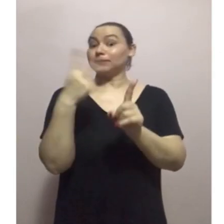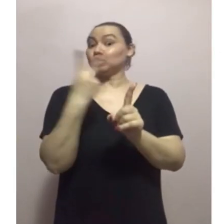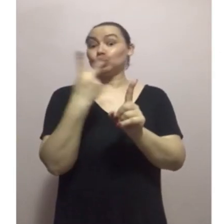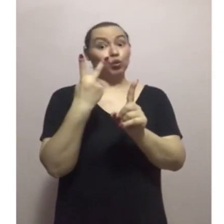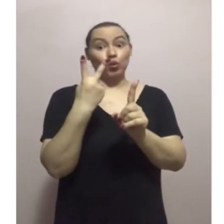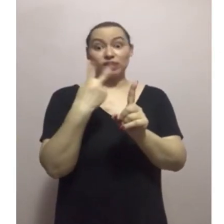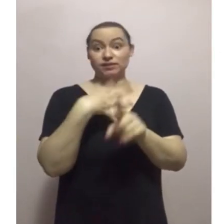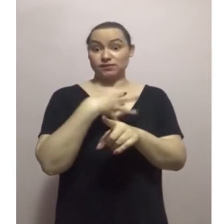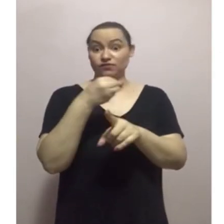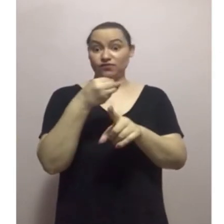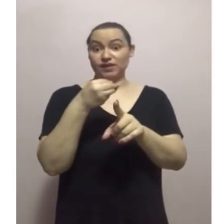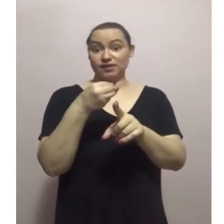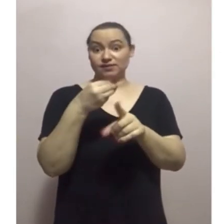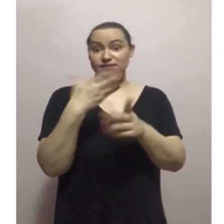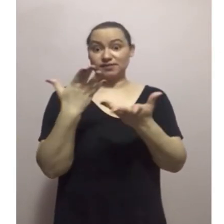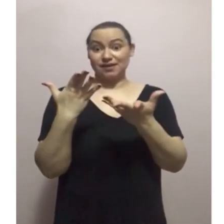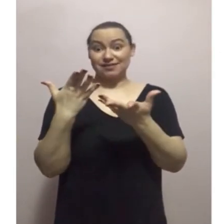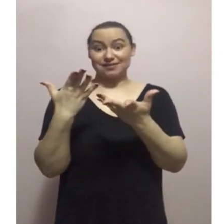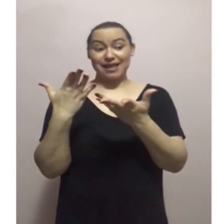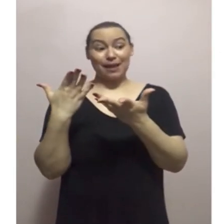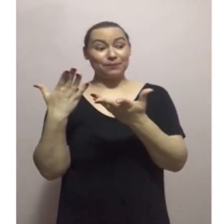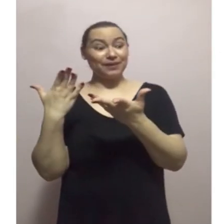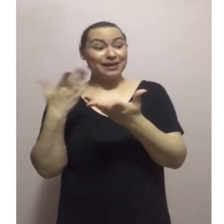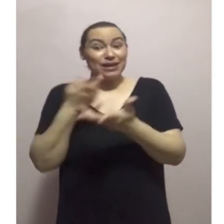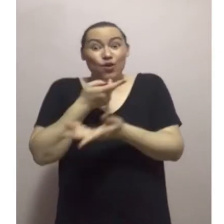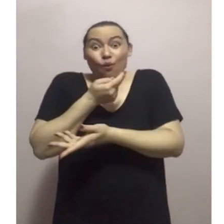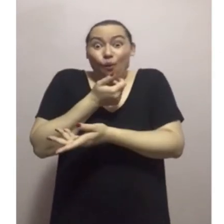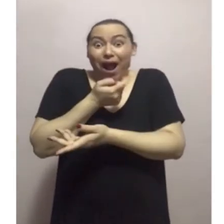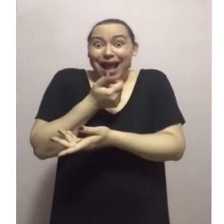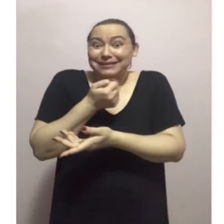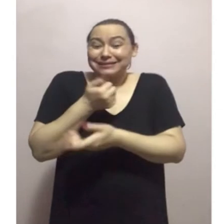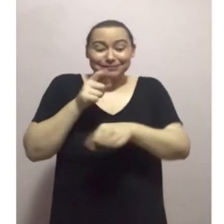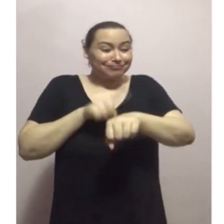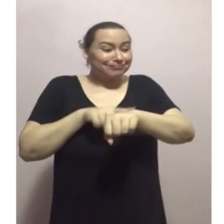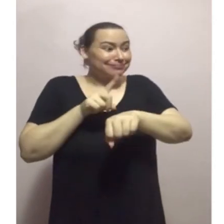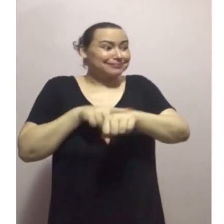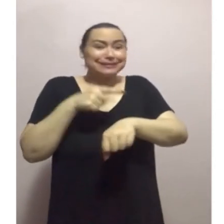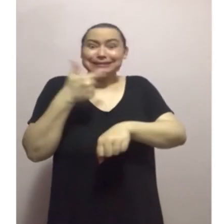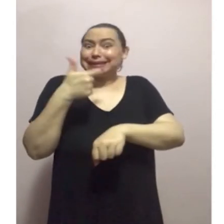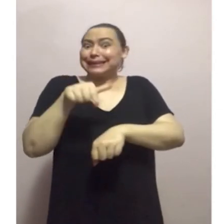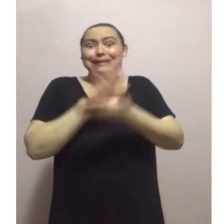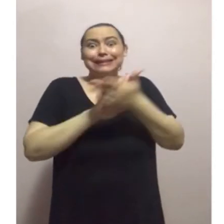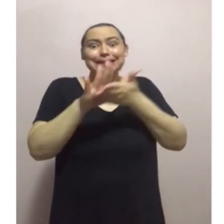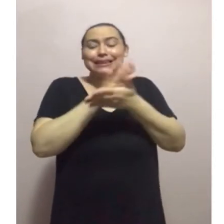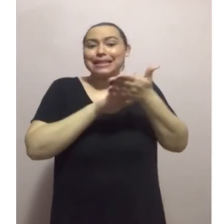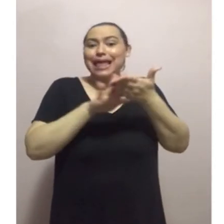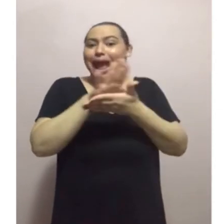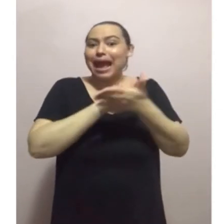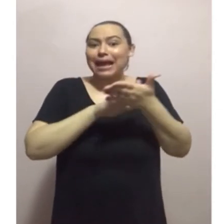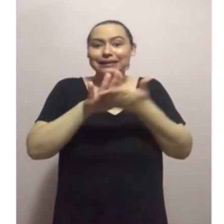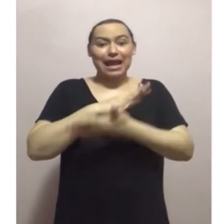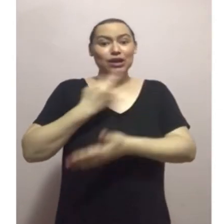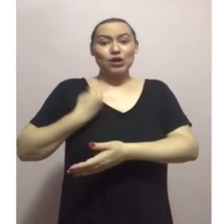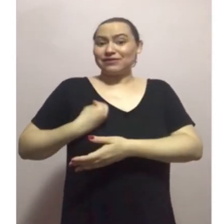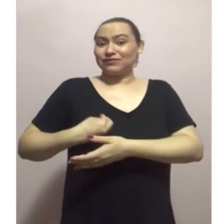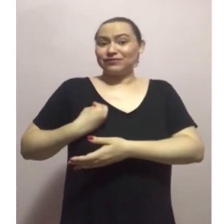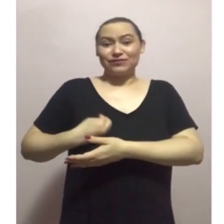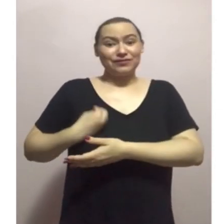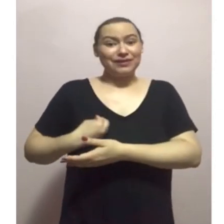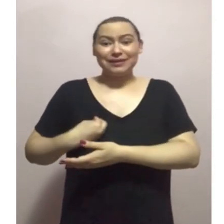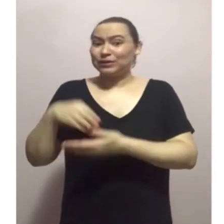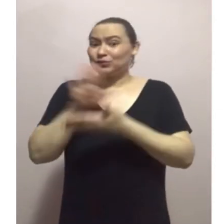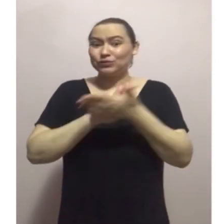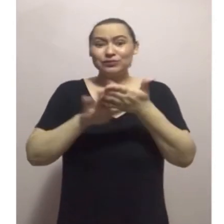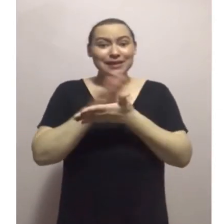cima, tive duas filhas muito em cima, e aquela disponibilidade sem hora para nada, apesar que a nossa vida de produtor tem